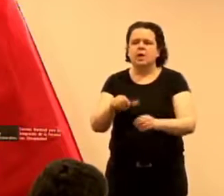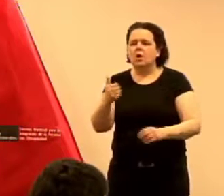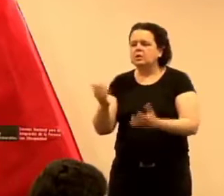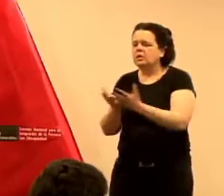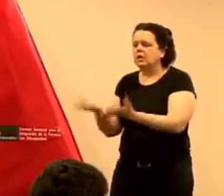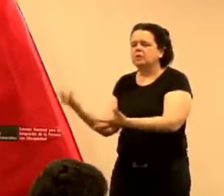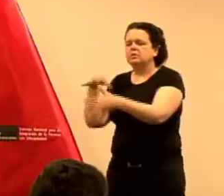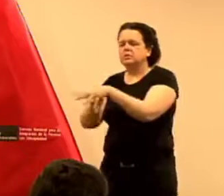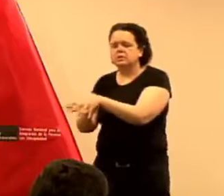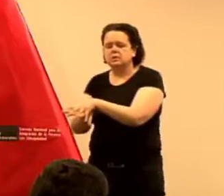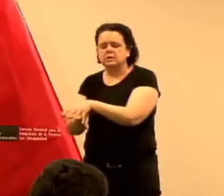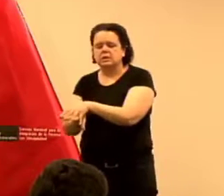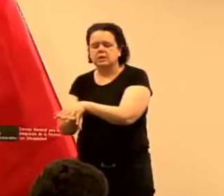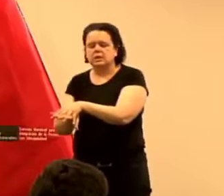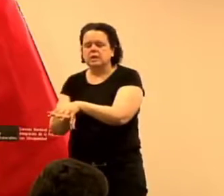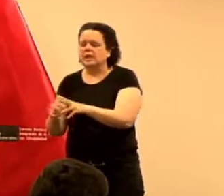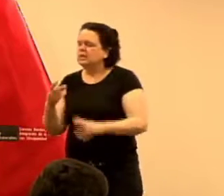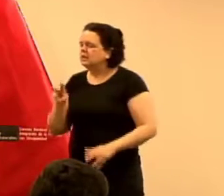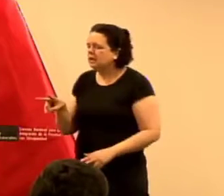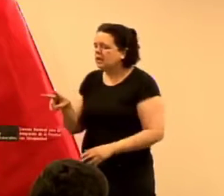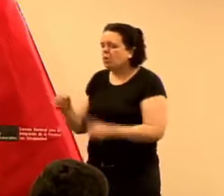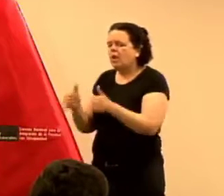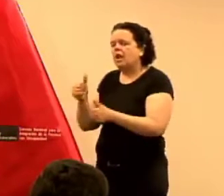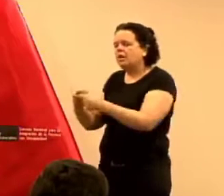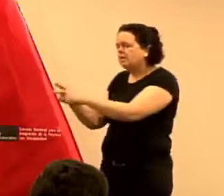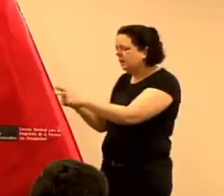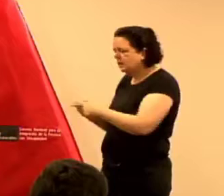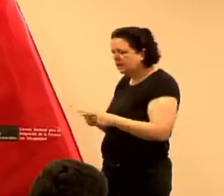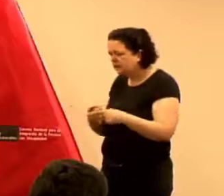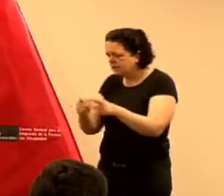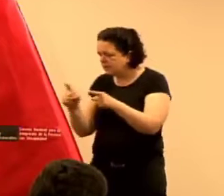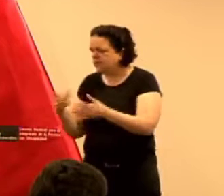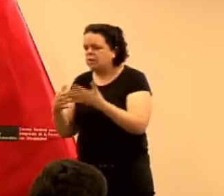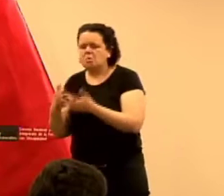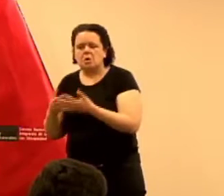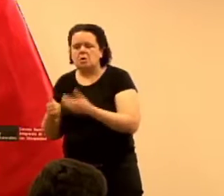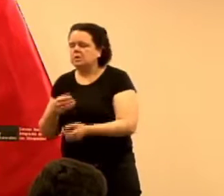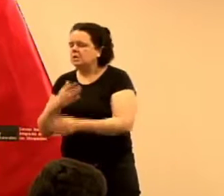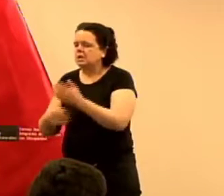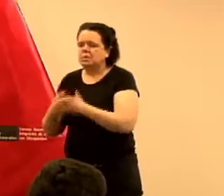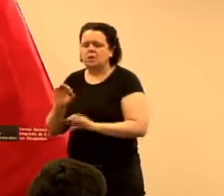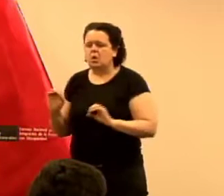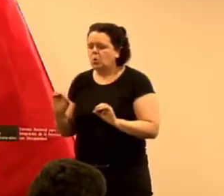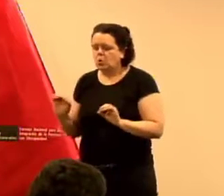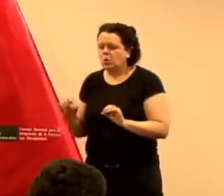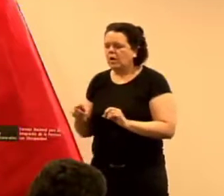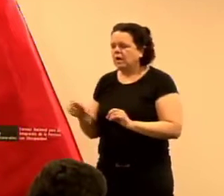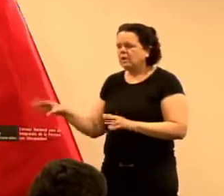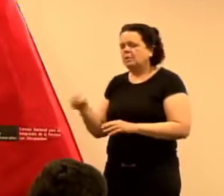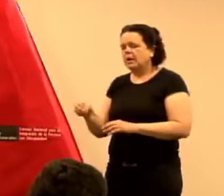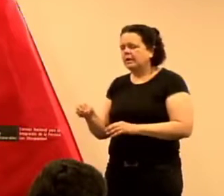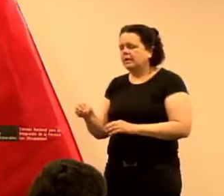tomar en cuenta la diversidad de necesidades y de estilo de aprendizaje de todos los niños, independientemente de que tengan o no una discapacidad,